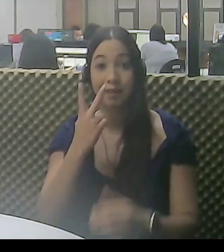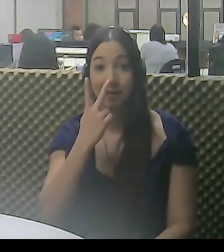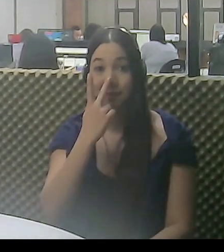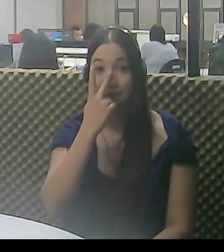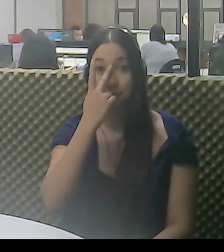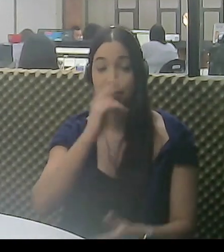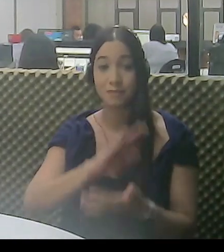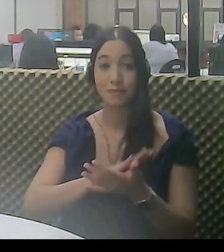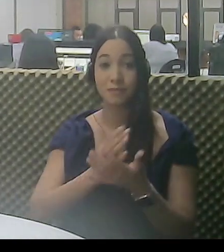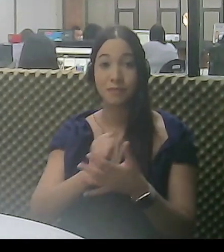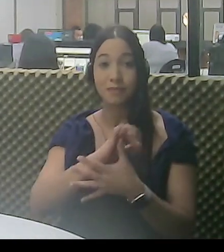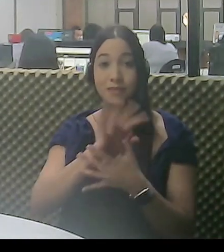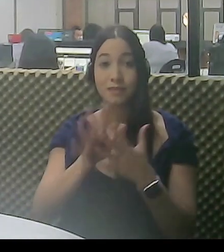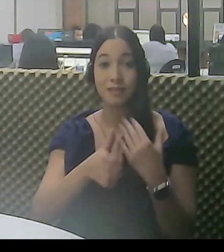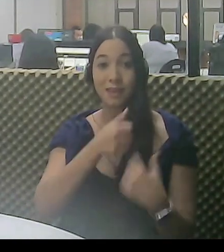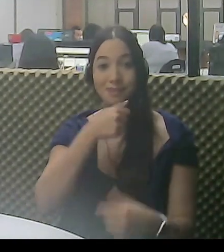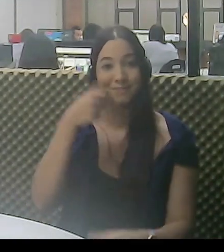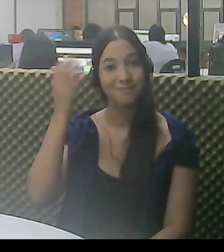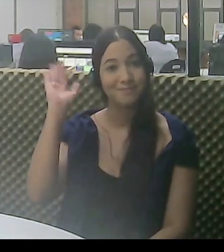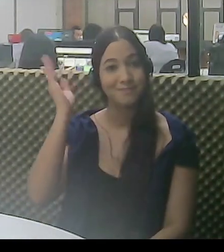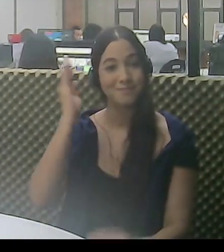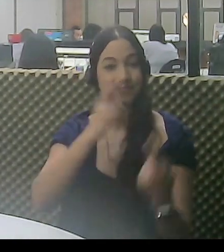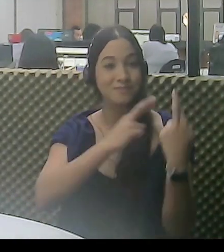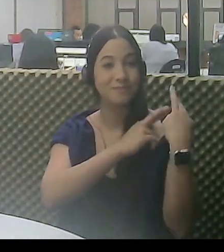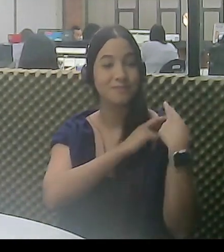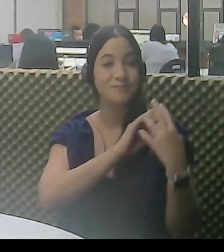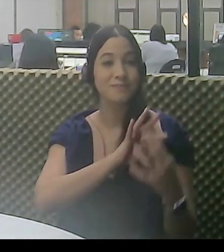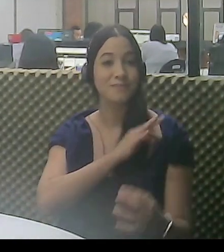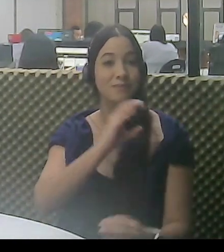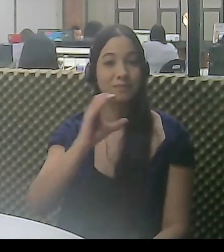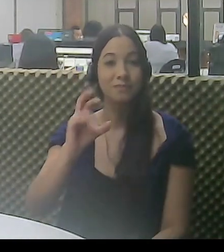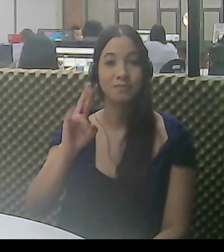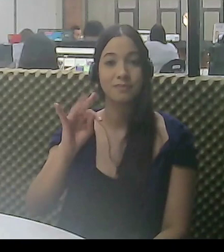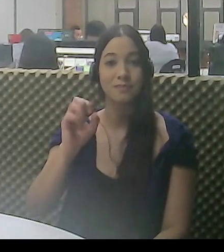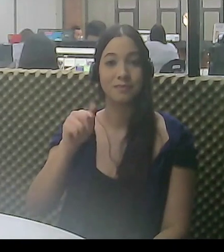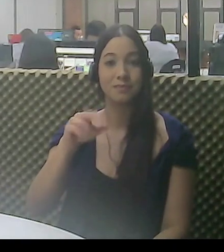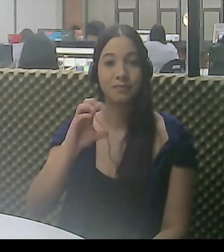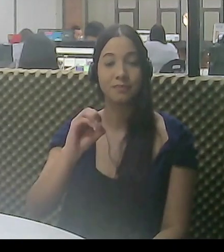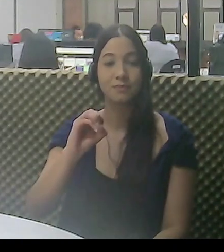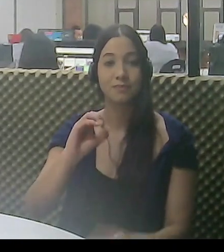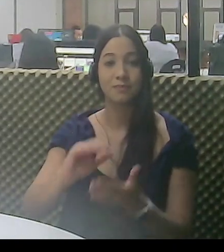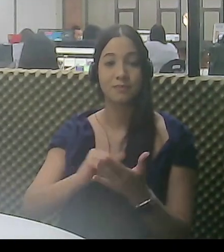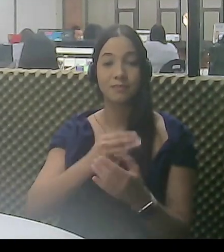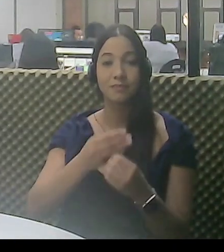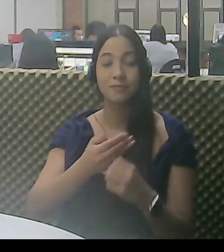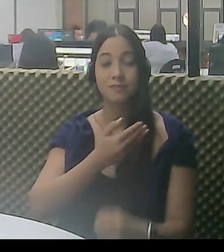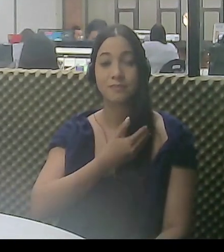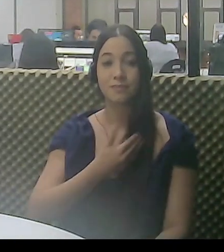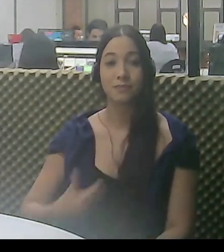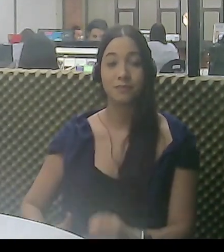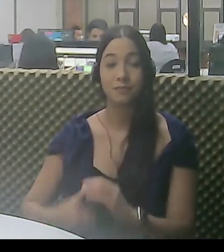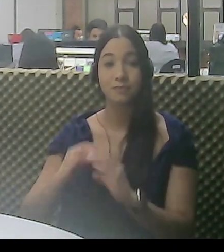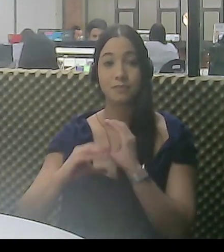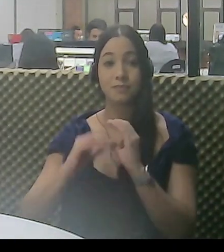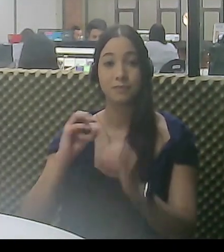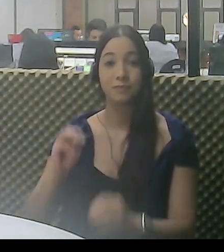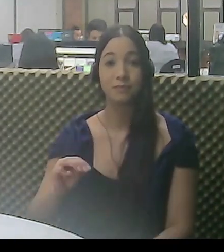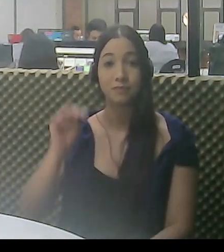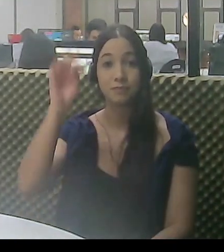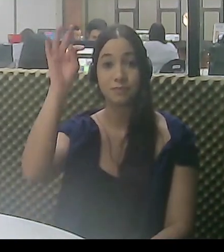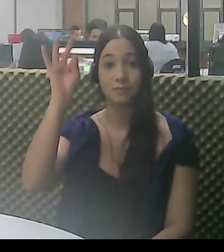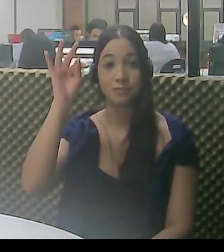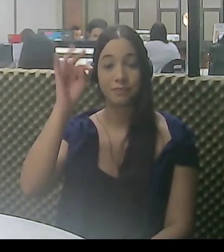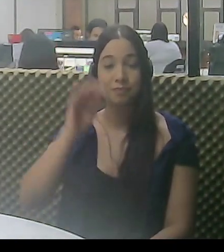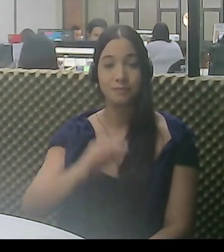Vanessa Gianotti. Tradução em Libras, Amanda Valentim. Responsável técnico, Cristiano Silva. Secretário Municipal de Governo e